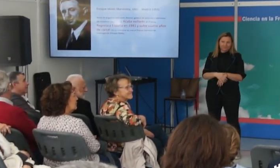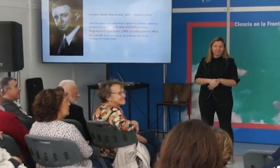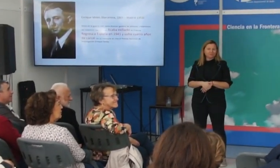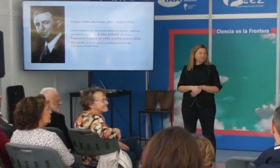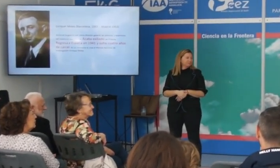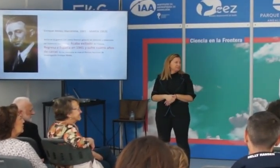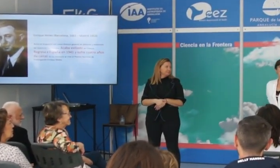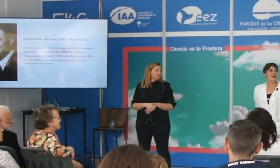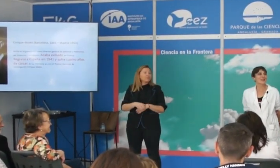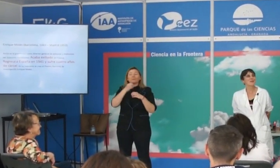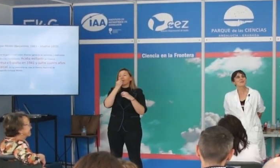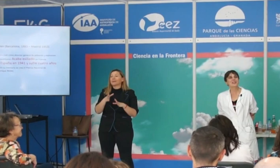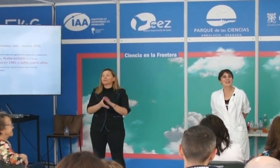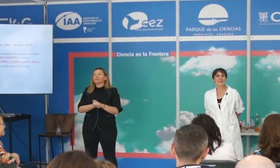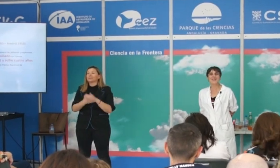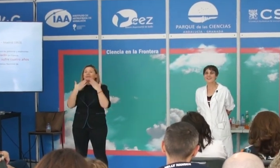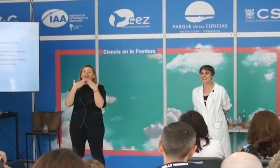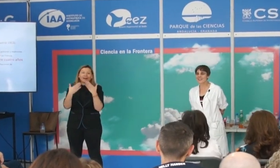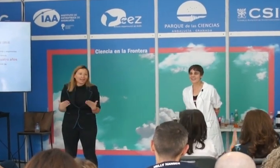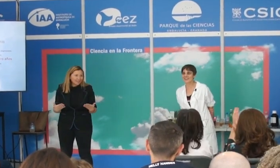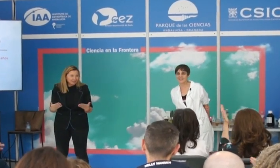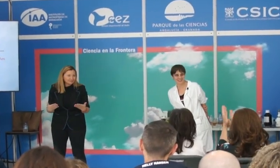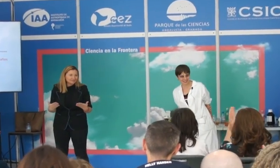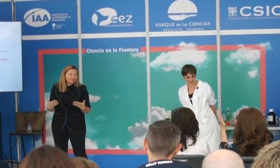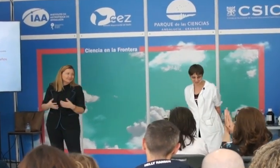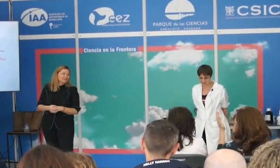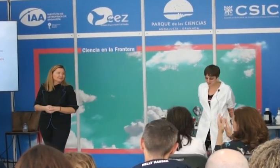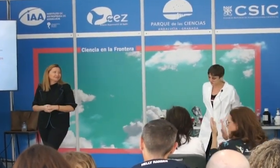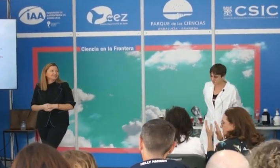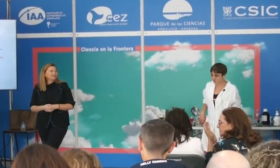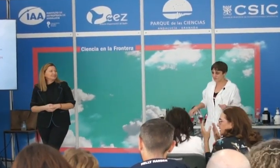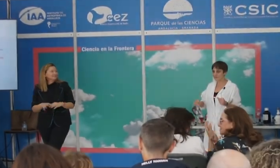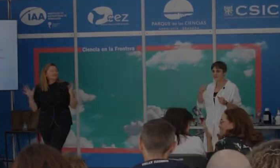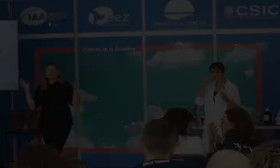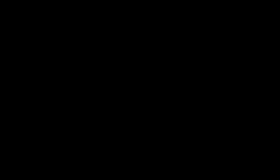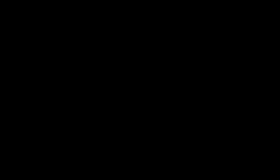Bueno, pues muchas gracias. Gracias.